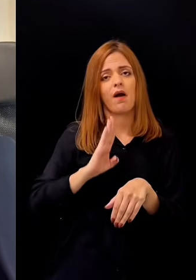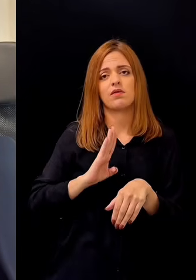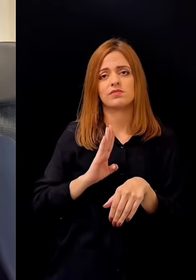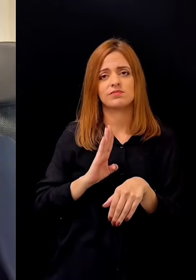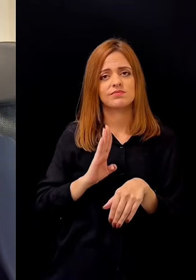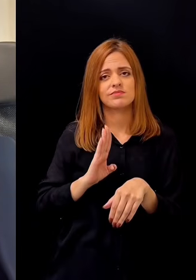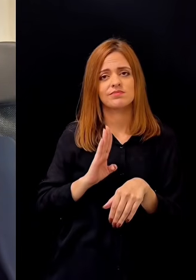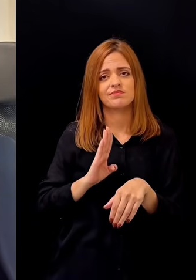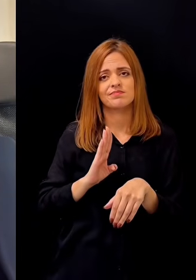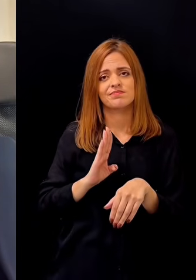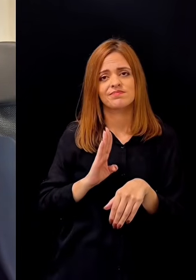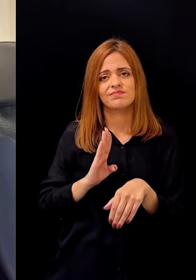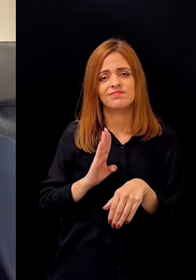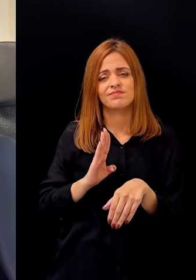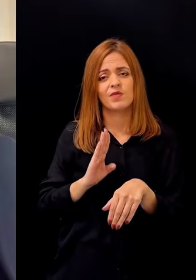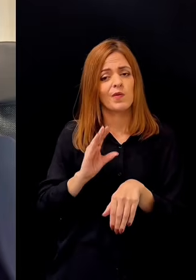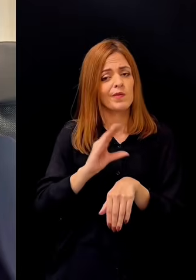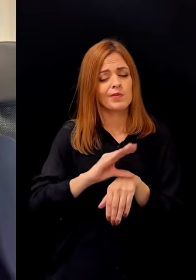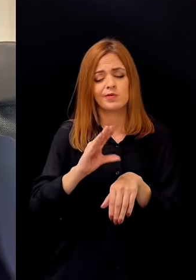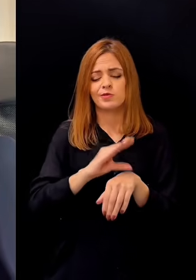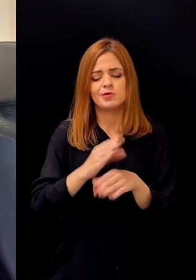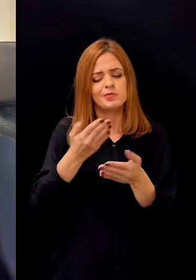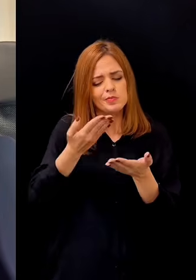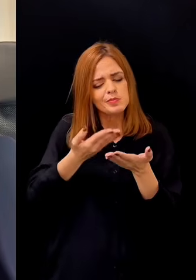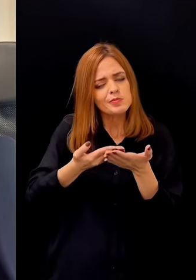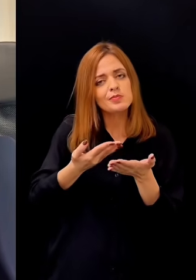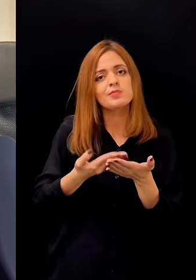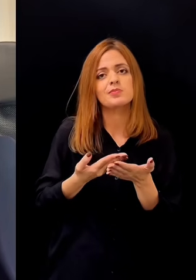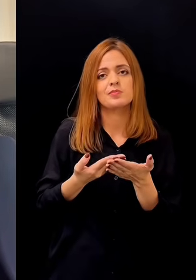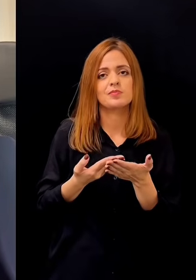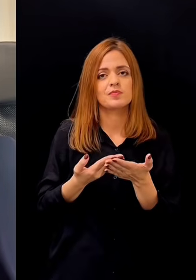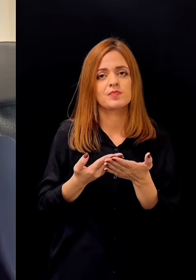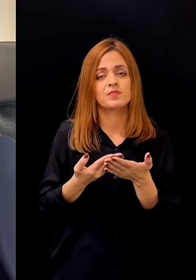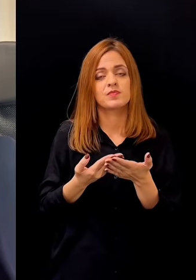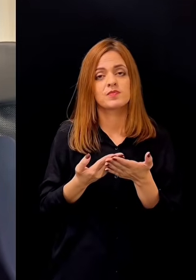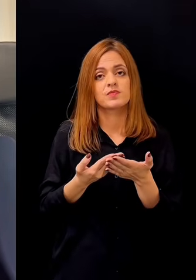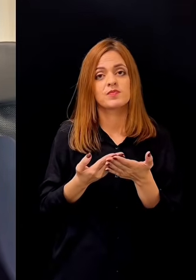perfeitamente gratuito. E nós